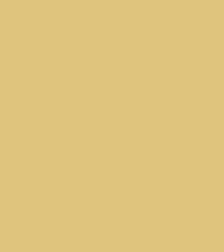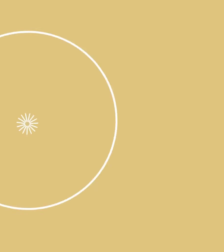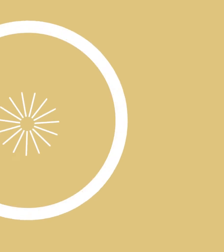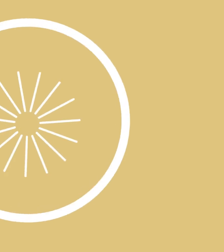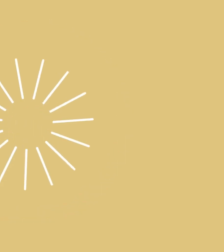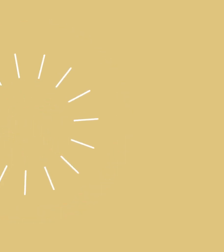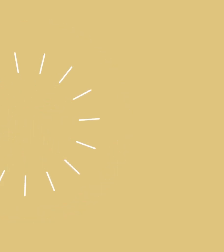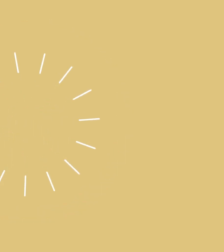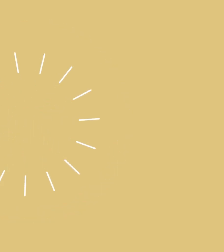a